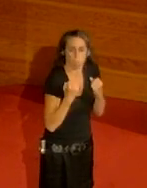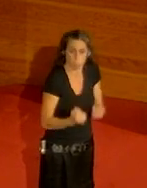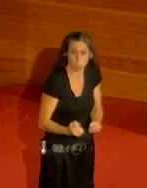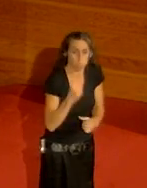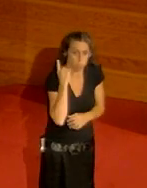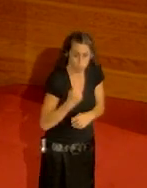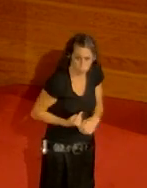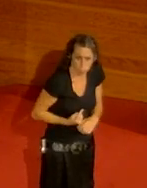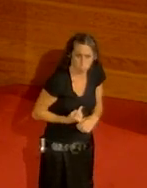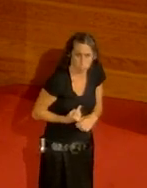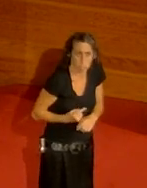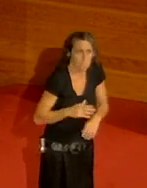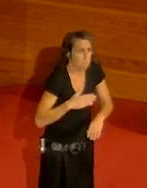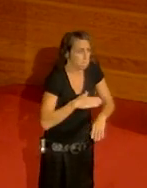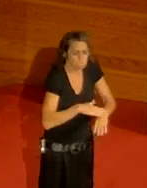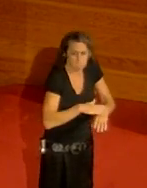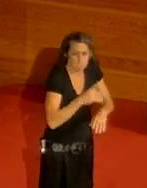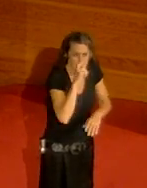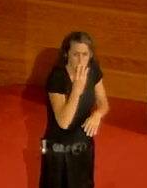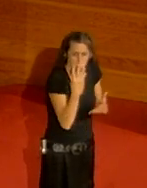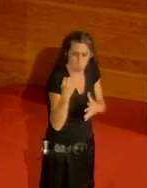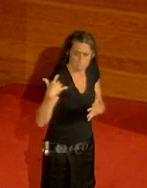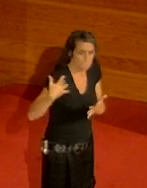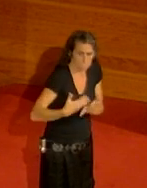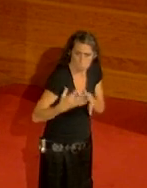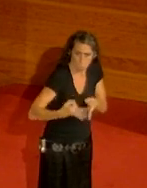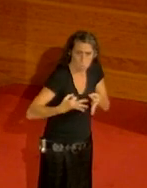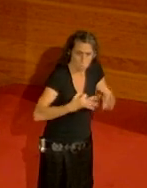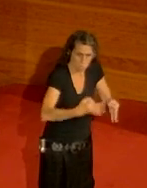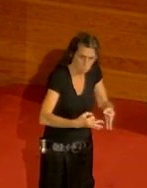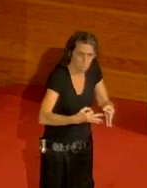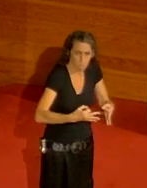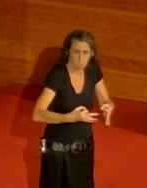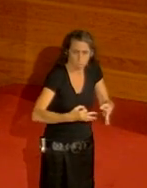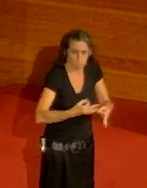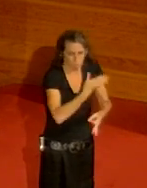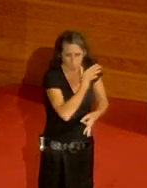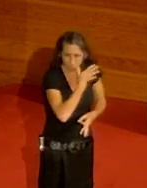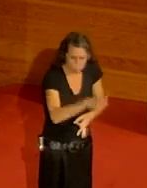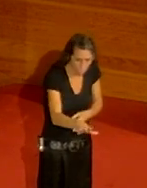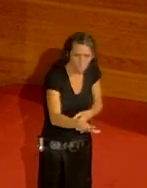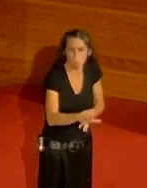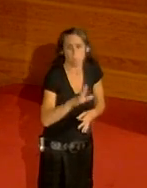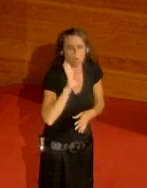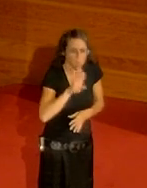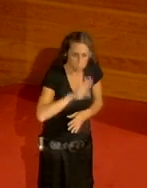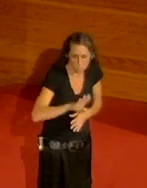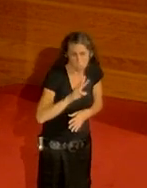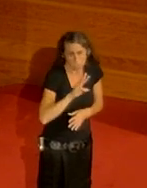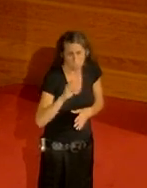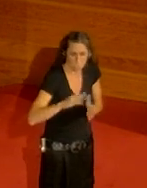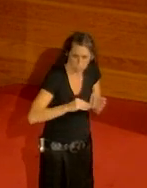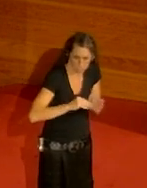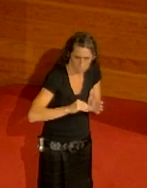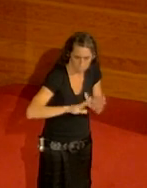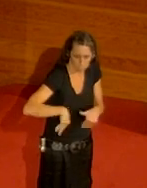un señor que lleva siendo ministros de los años 90 y que ha sido enjuiciado por corrupción ya creo que tres o cuatro veces la